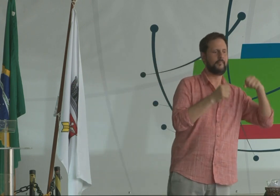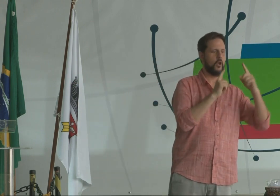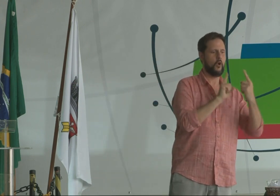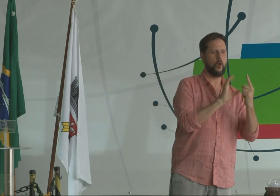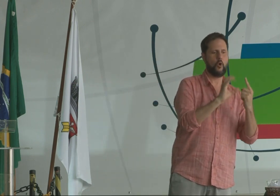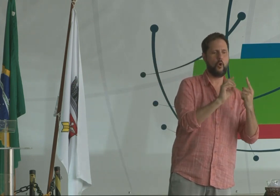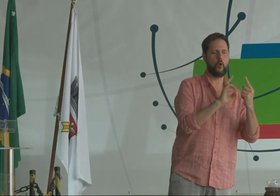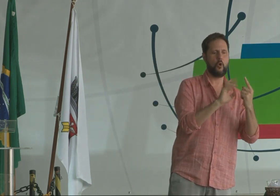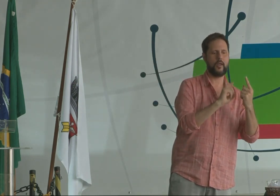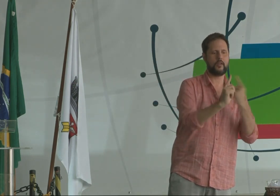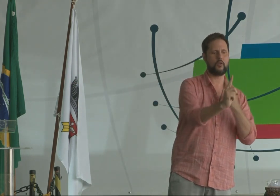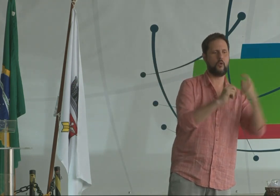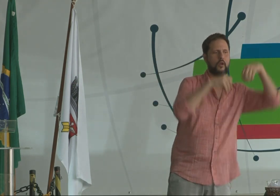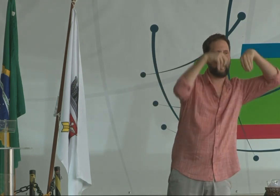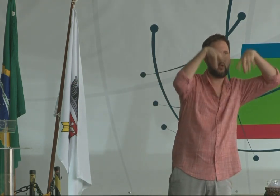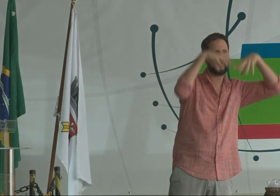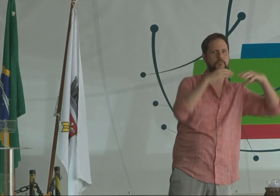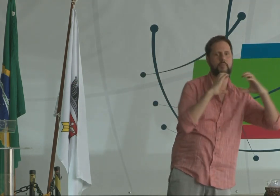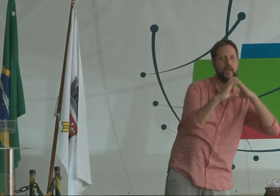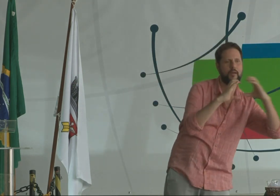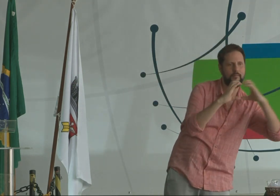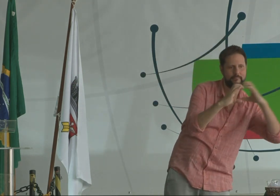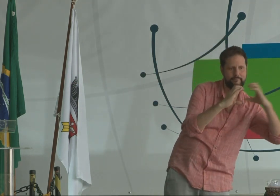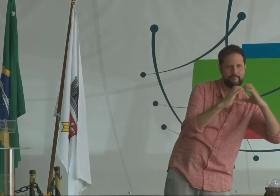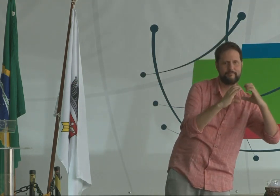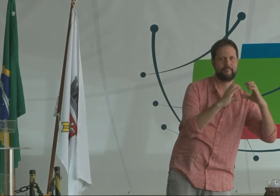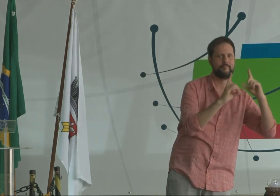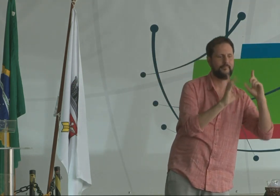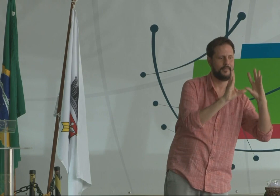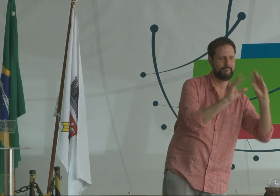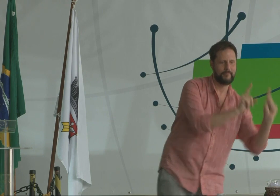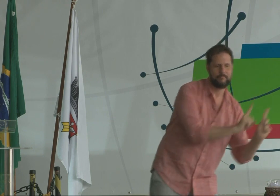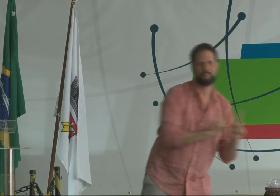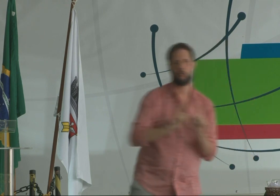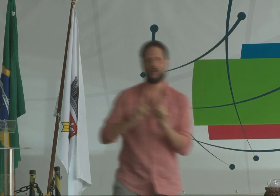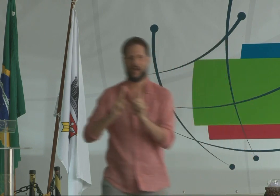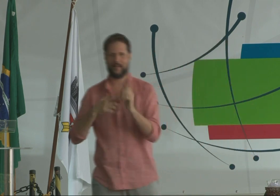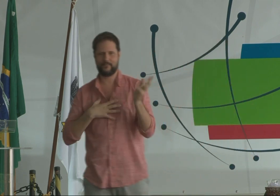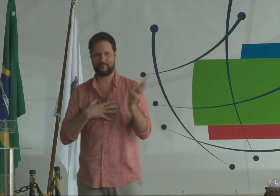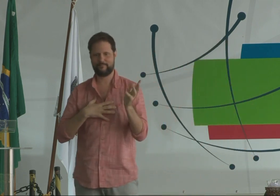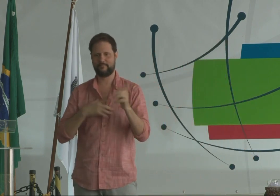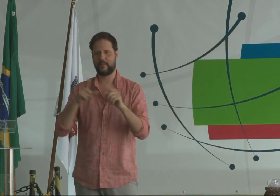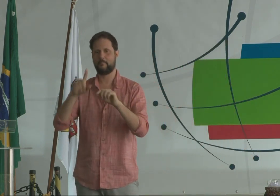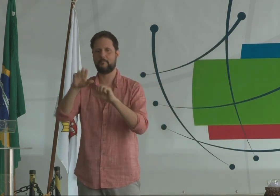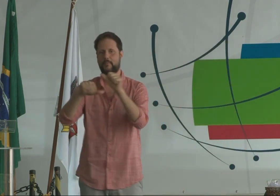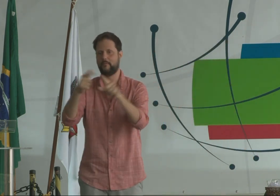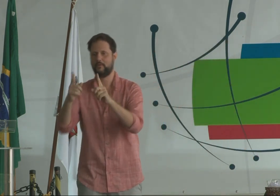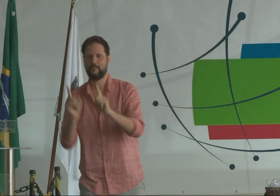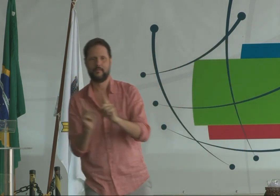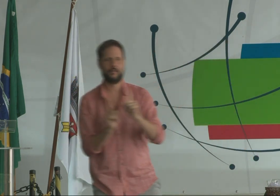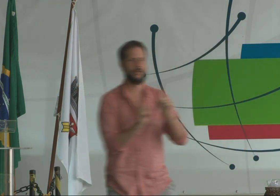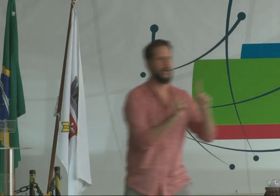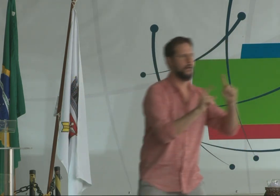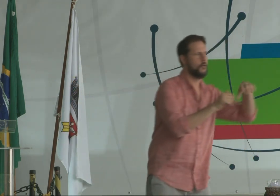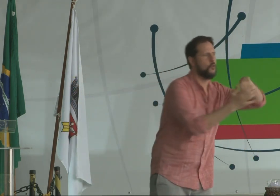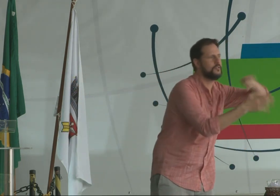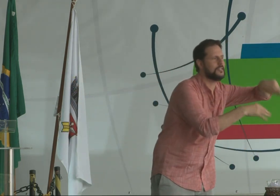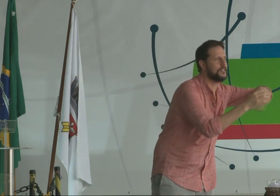Então, eu não conseguia participar da minha brincadeira. Quando eu tinha luz, eu conseguia me comunicar. Aí, às mudava pra